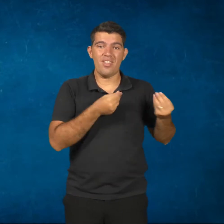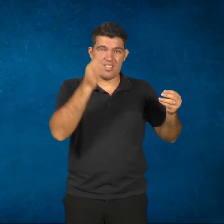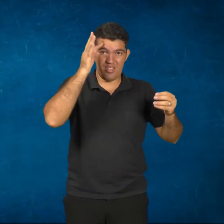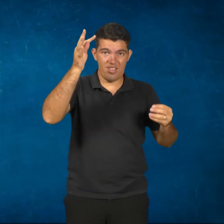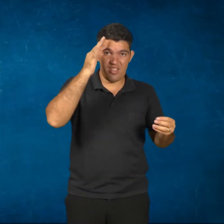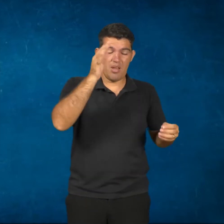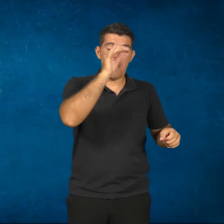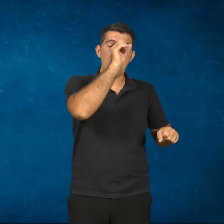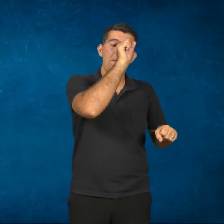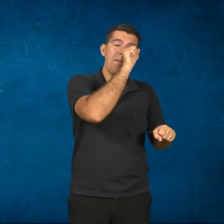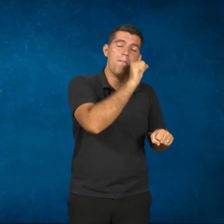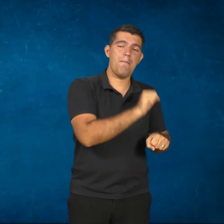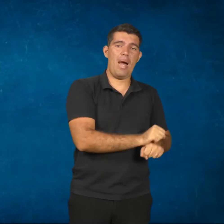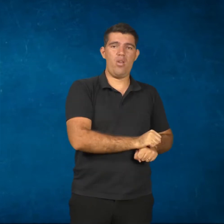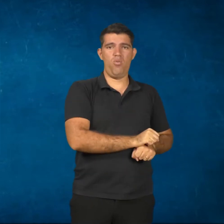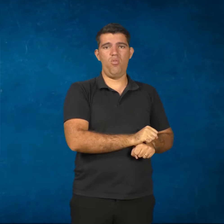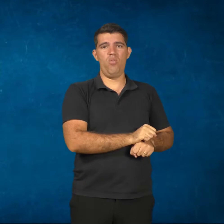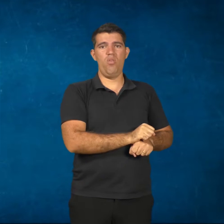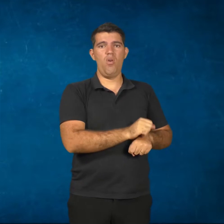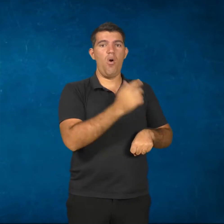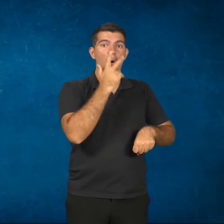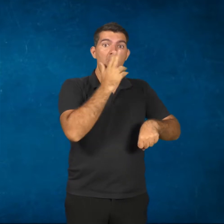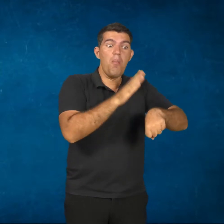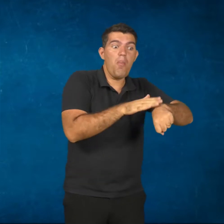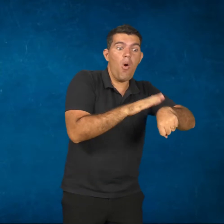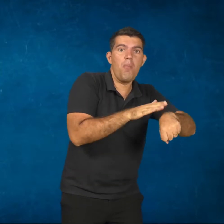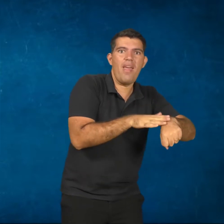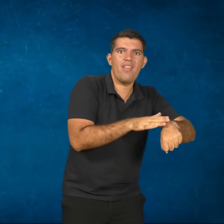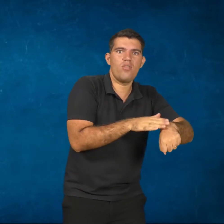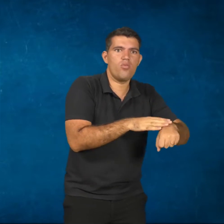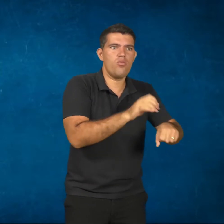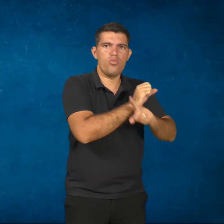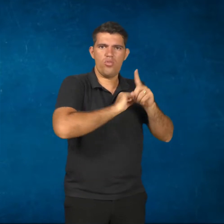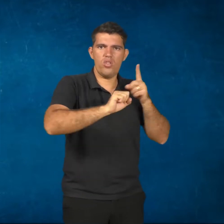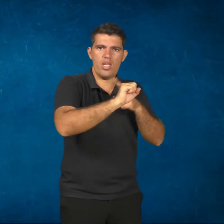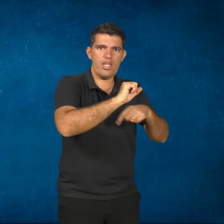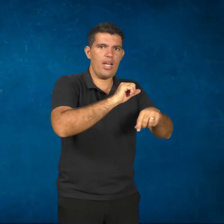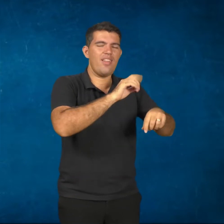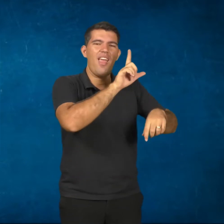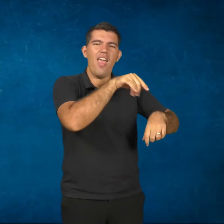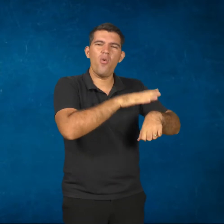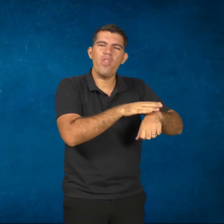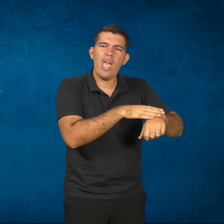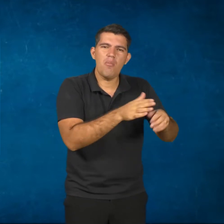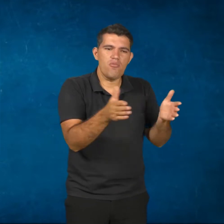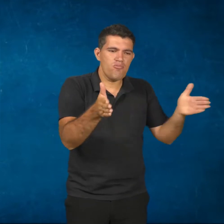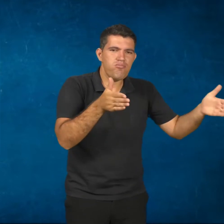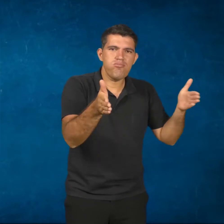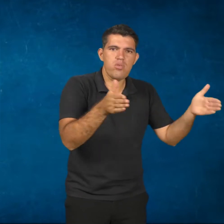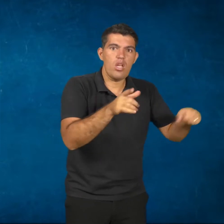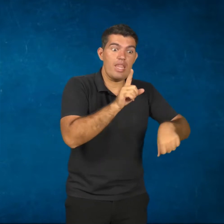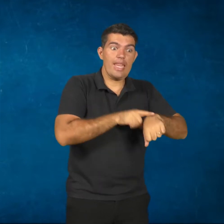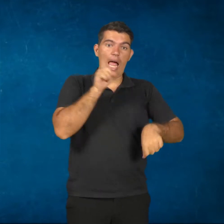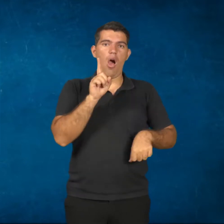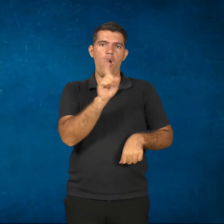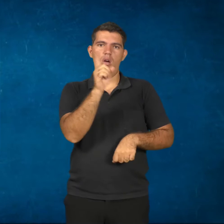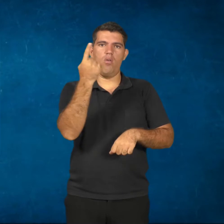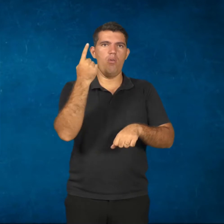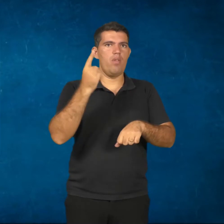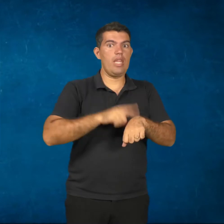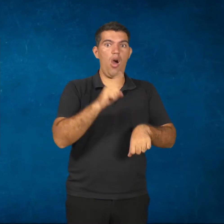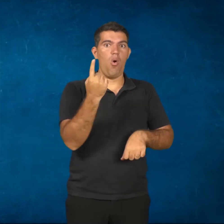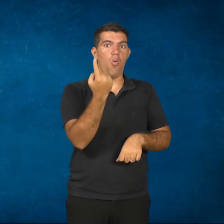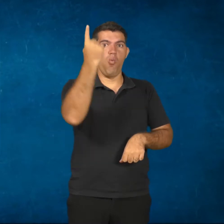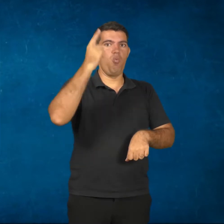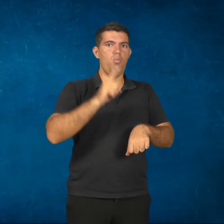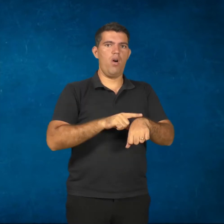estagnadas num instantâneo da sociedade, que é o instantâneo daquele momento. Não é bem o instantâneo, porque é uma